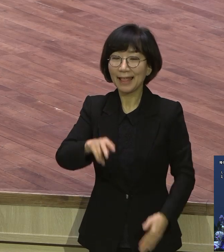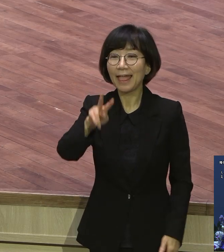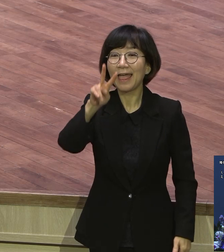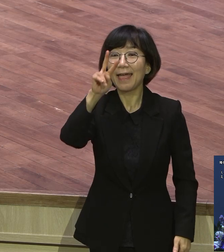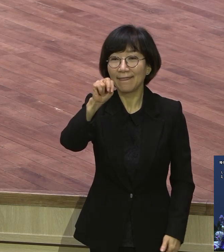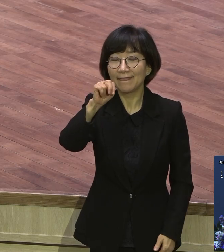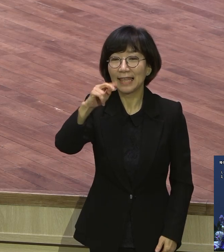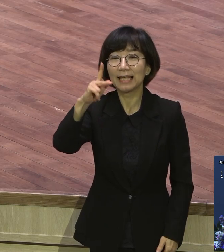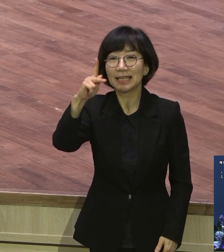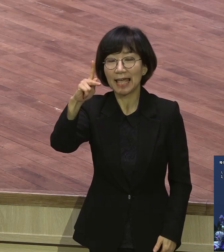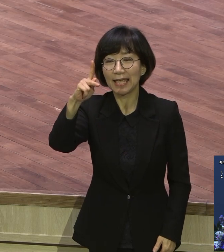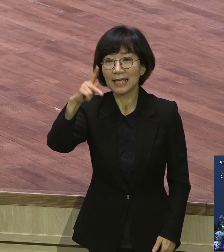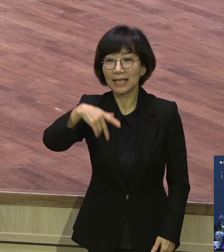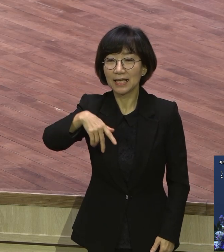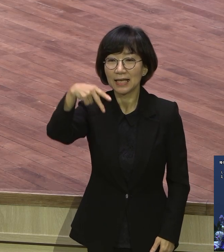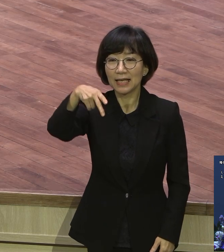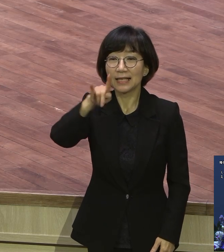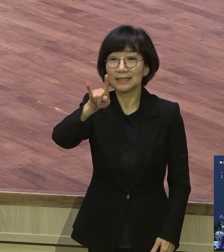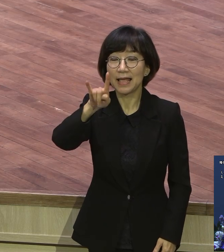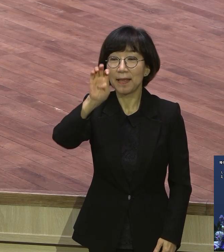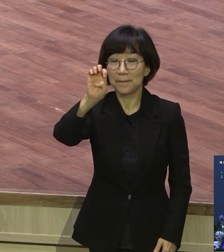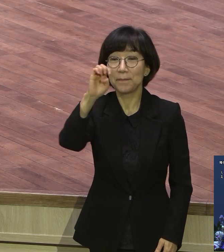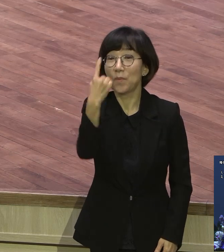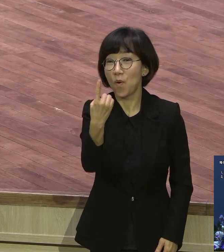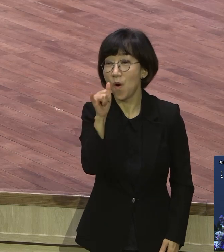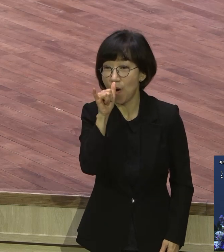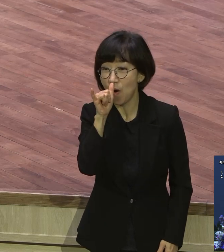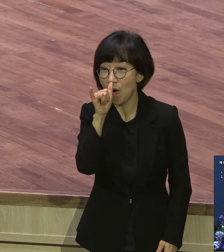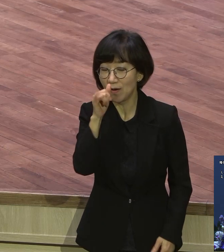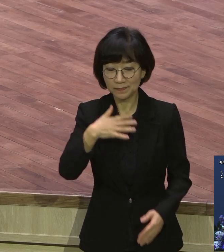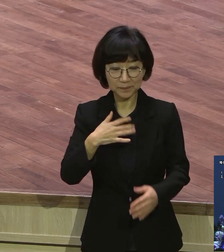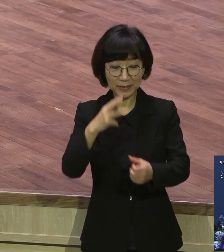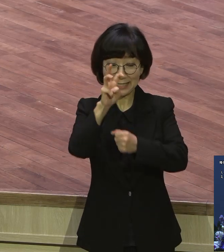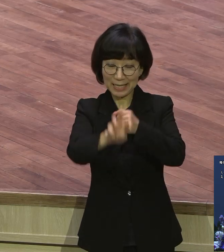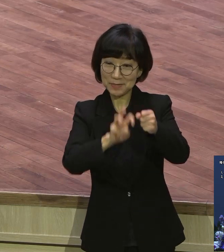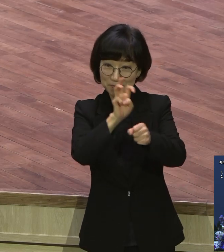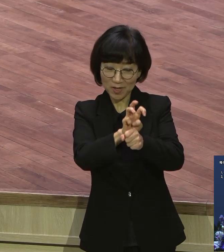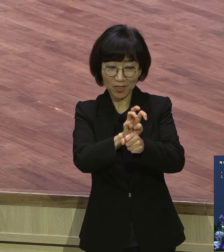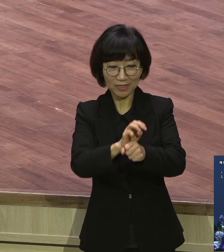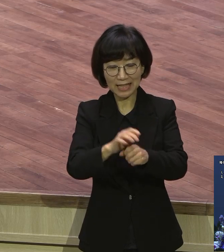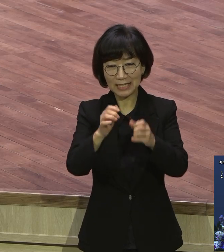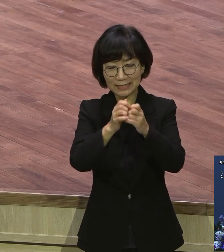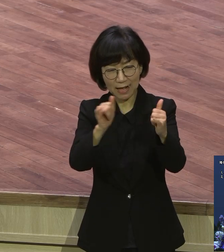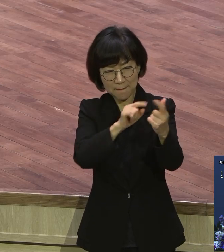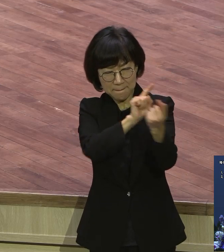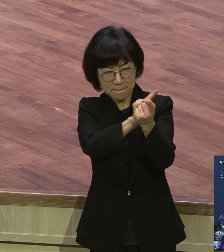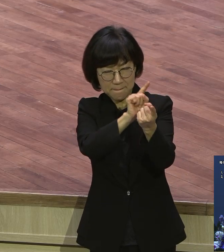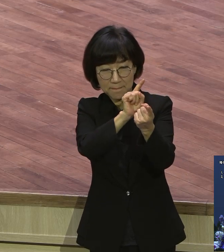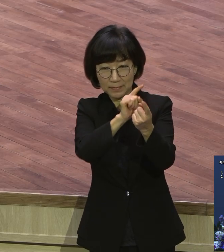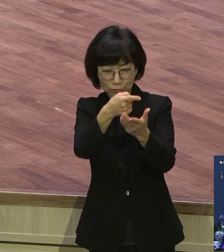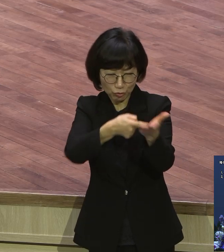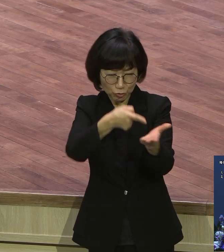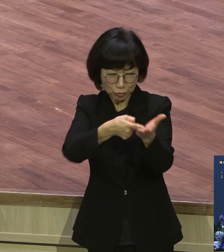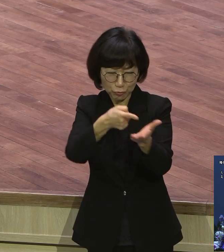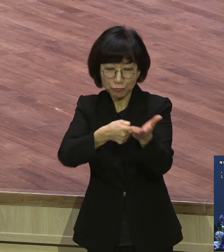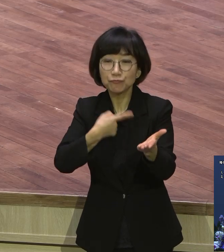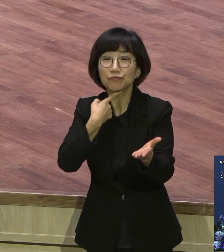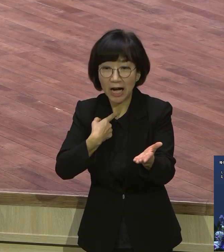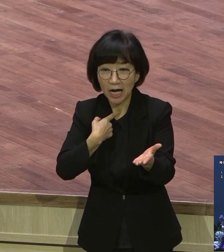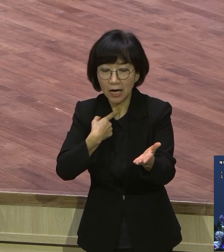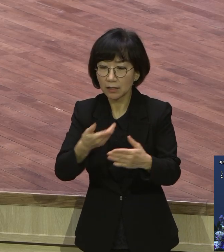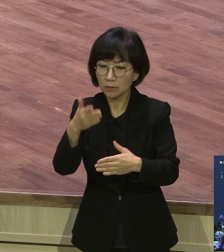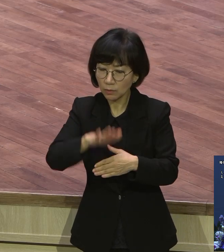암환자를 30년 동안 수술하고 암환자를 봐왔는데 감사 찬양하는 사람과 일반 사람의